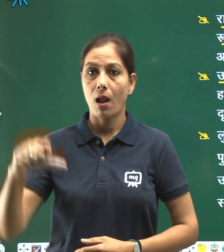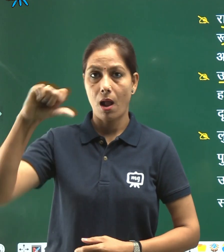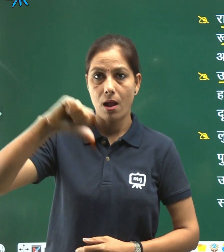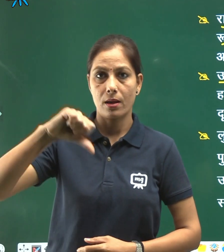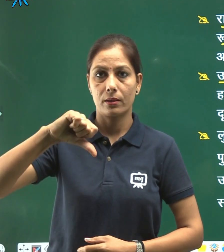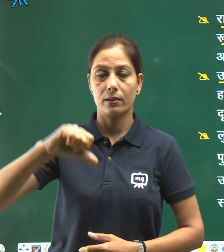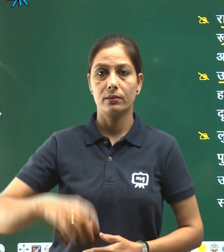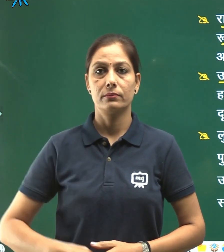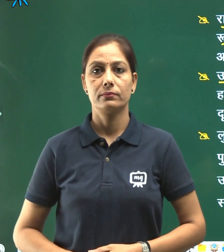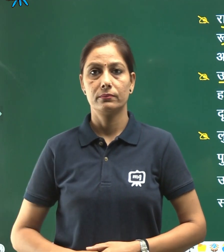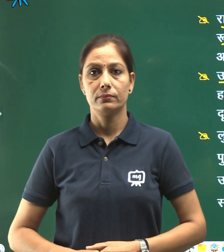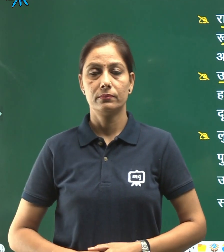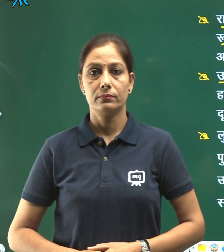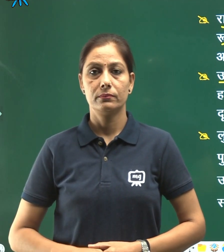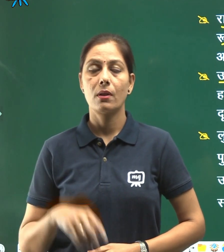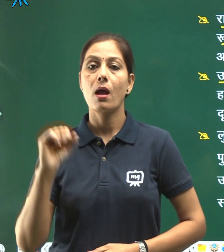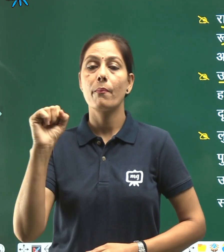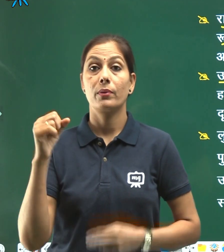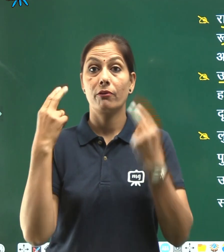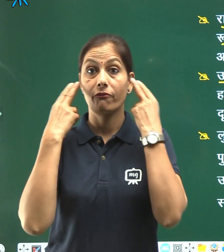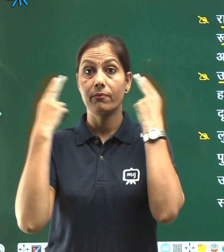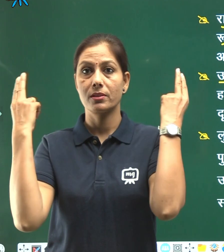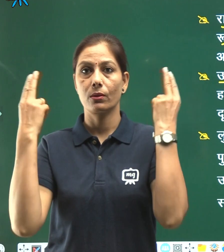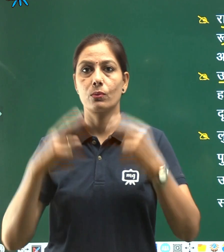हराकर अपनी कीर्ति को